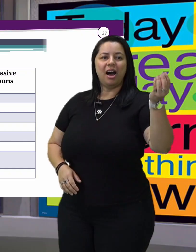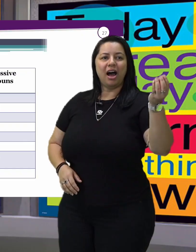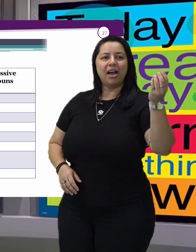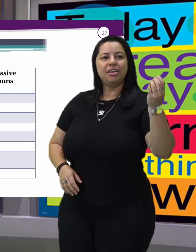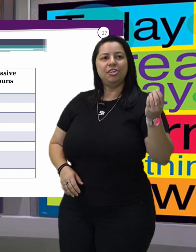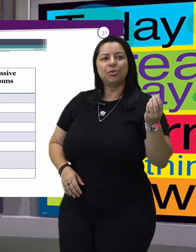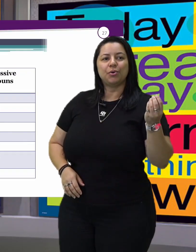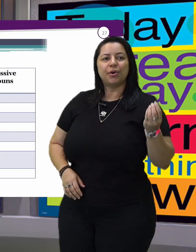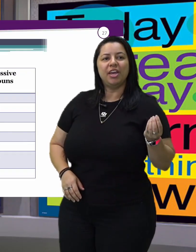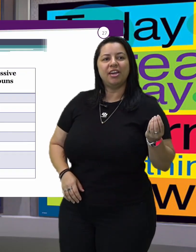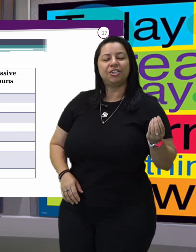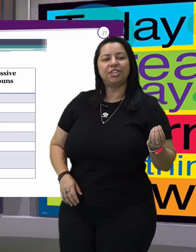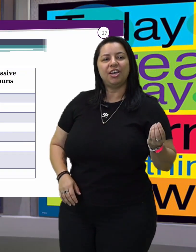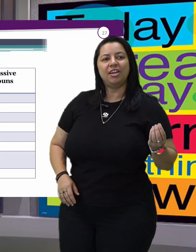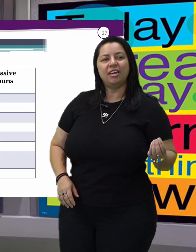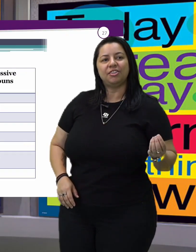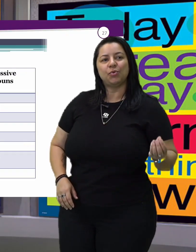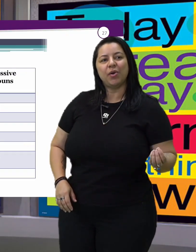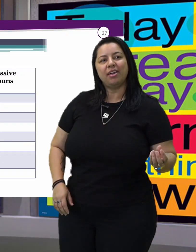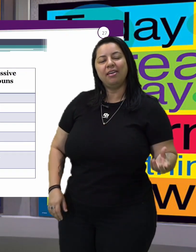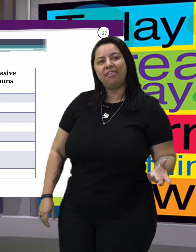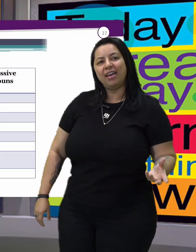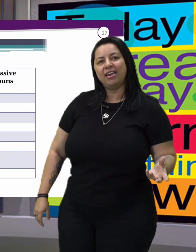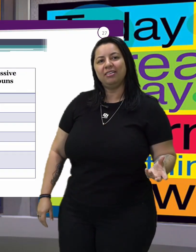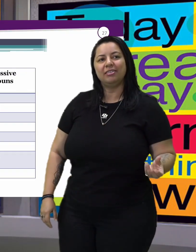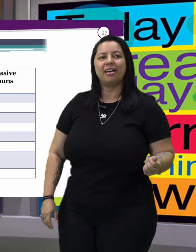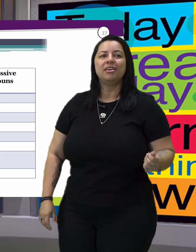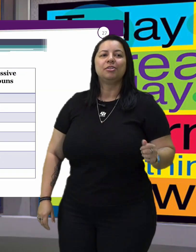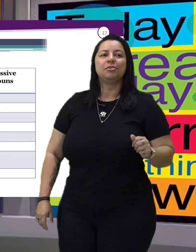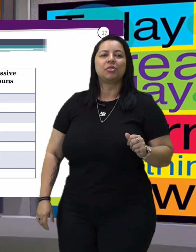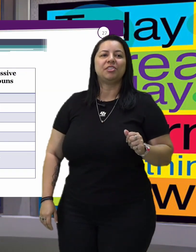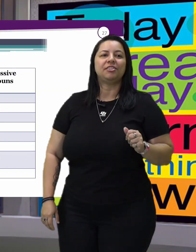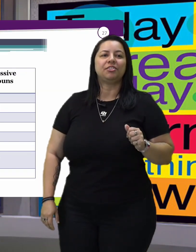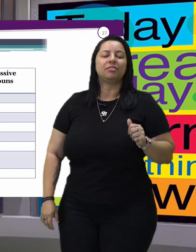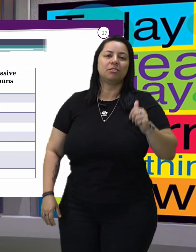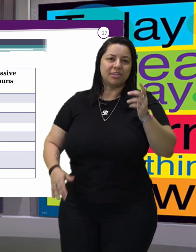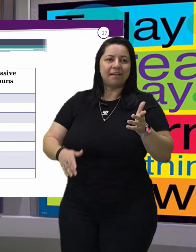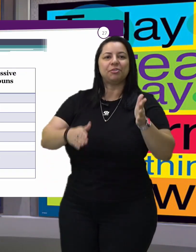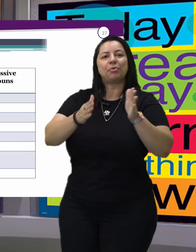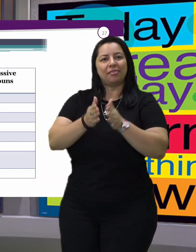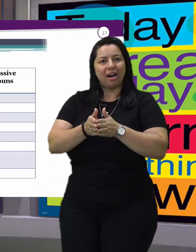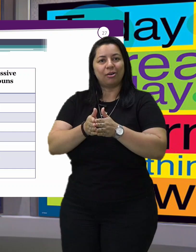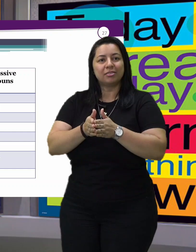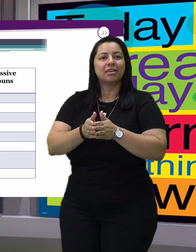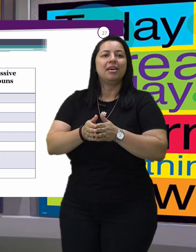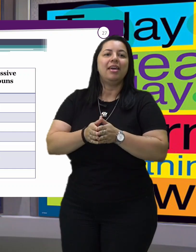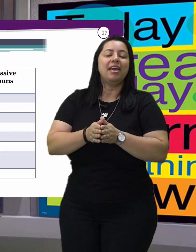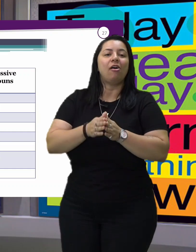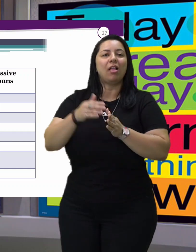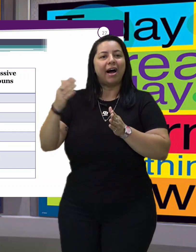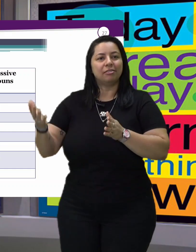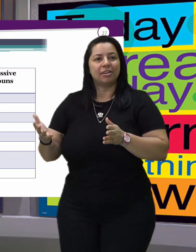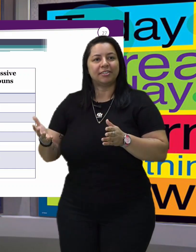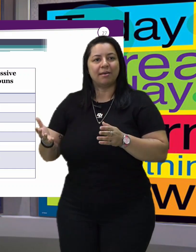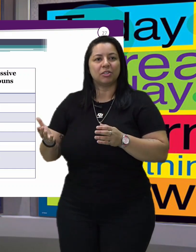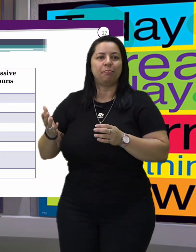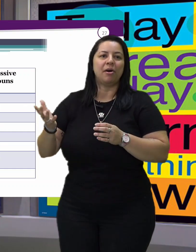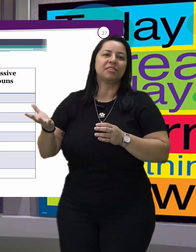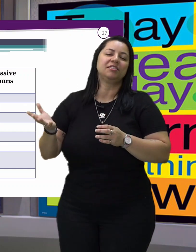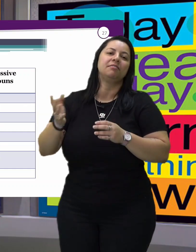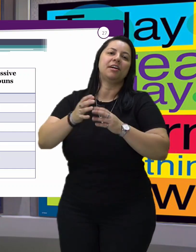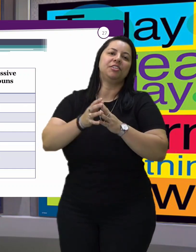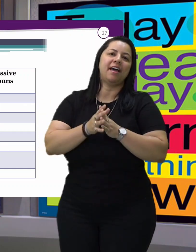ali I, you, he, she, it, we e they, né? Dos subject pronouns. E ao lado nós